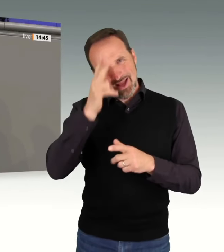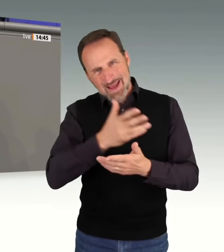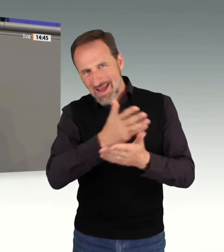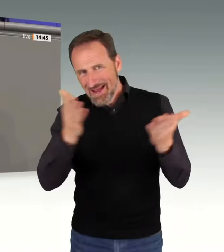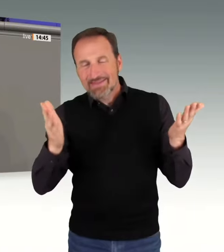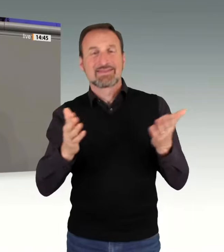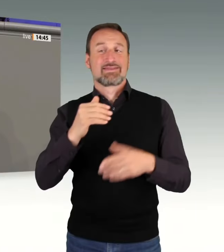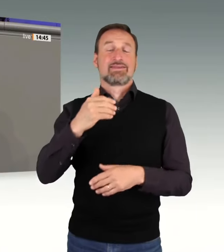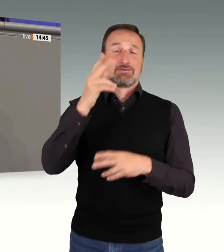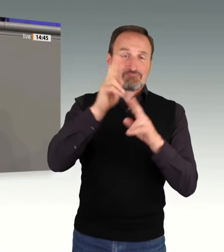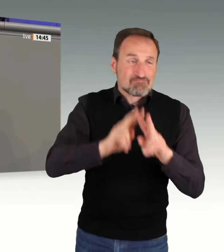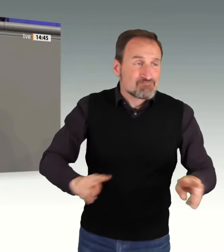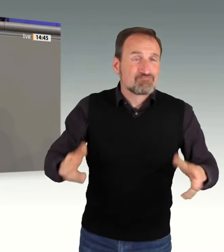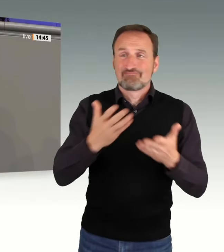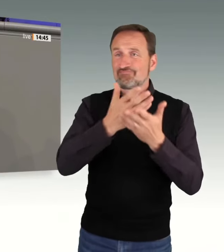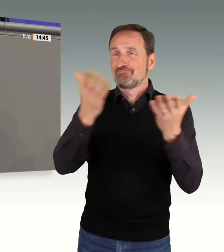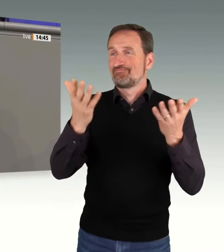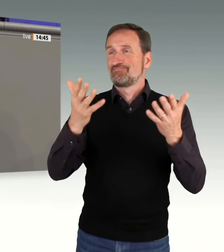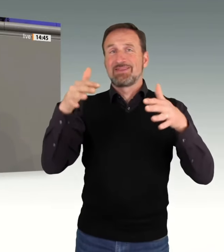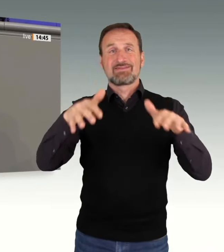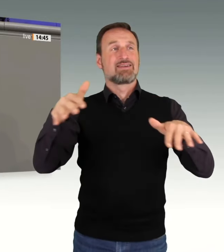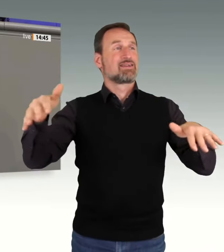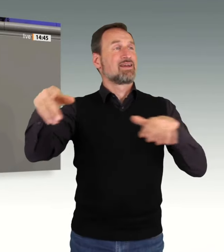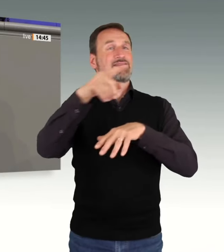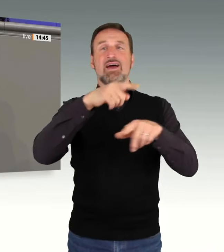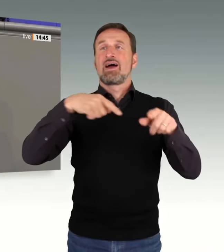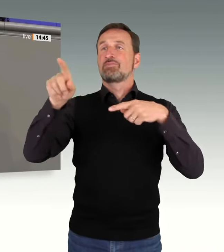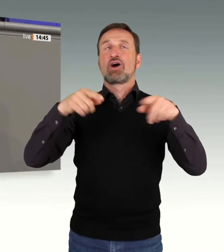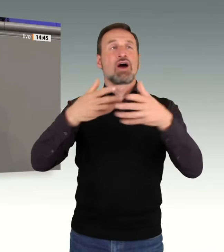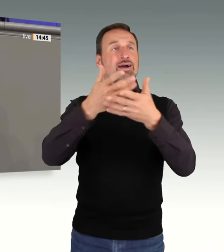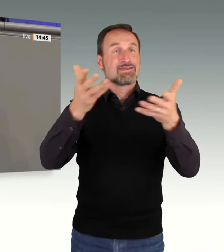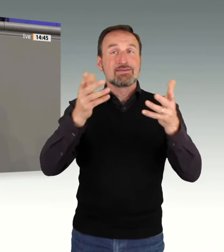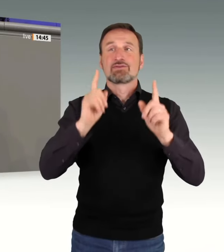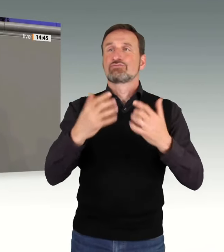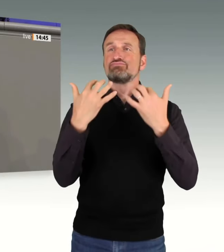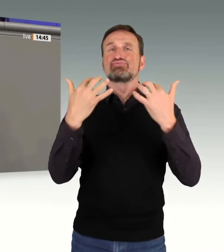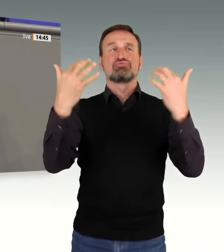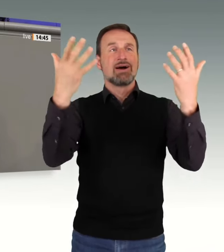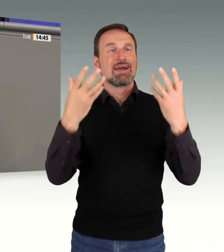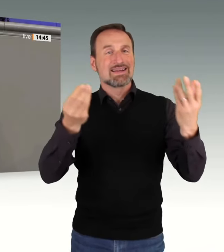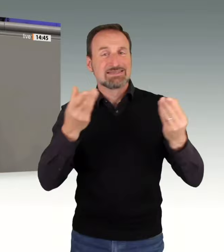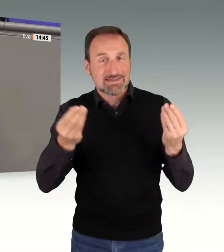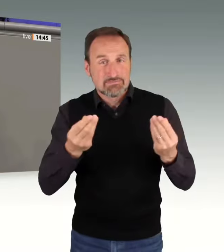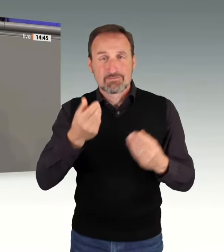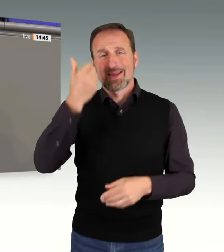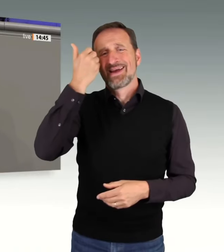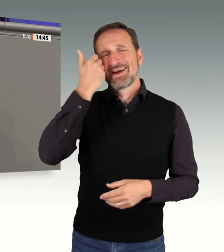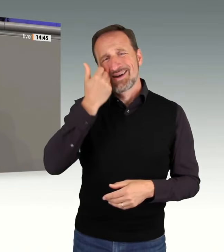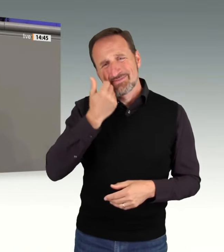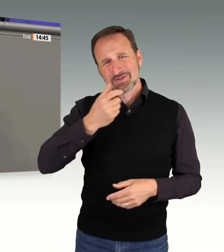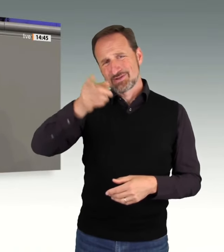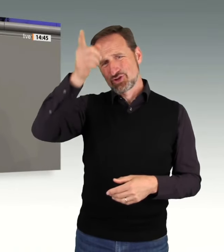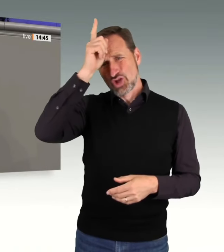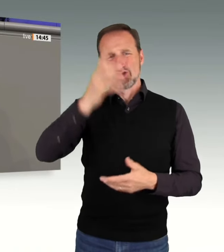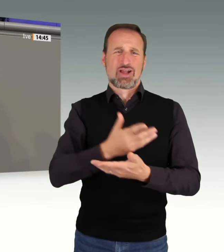Anwesende, liebes Deutschland, das geteilte Europa war niemals friedlich.